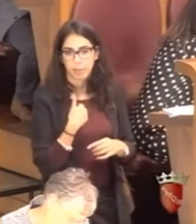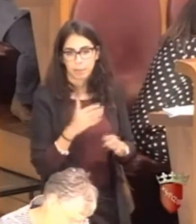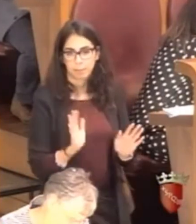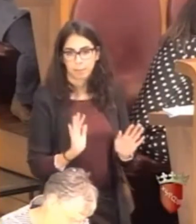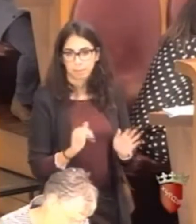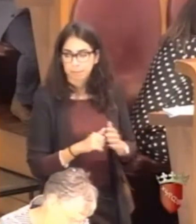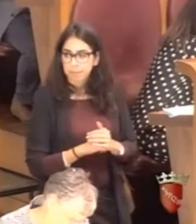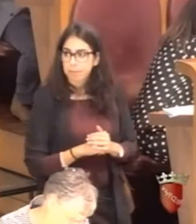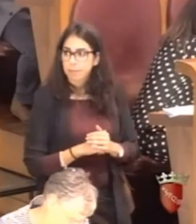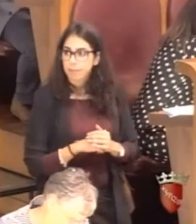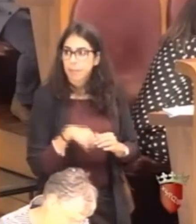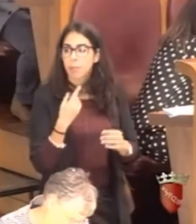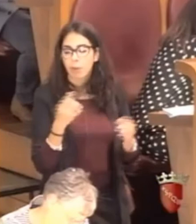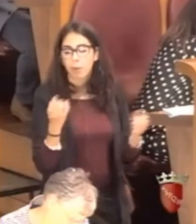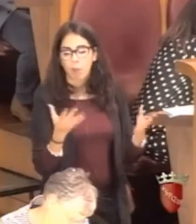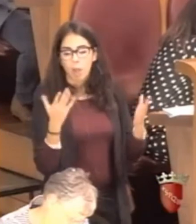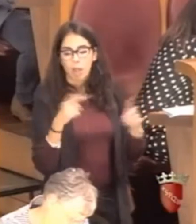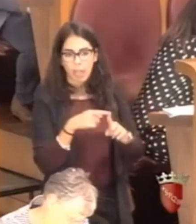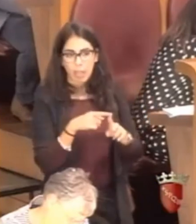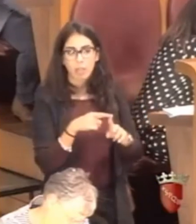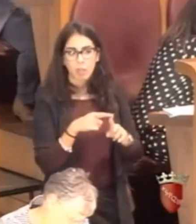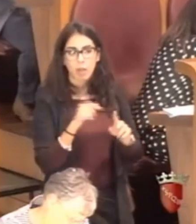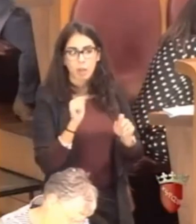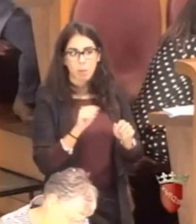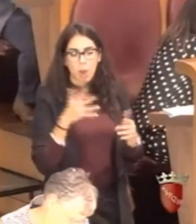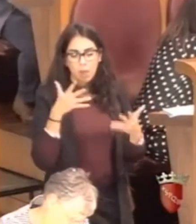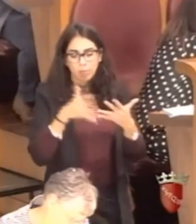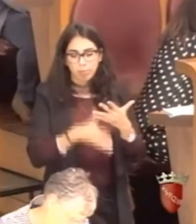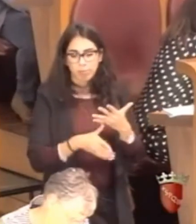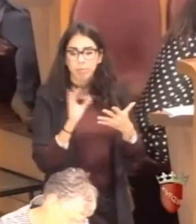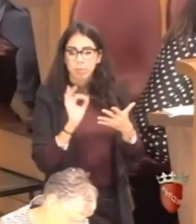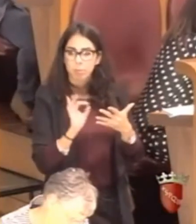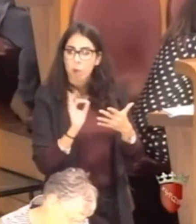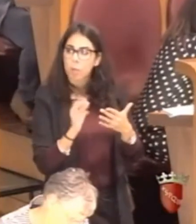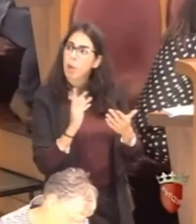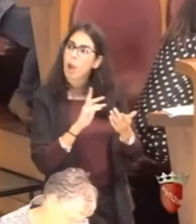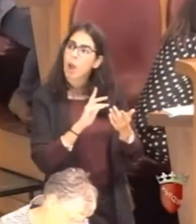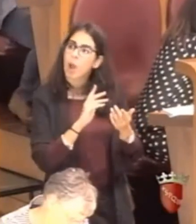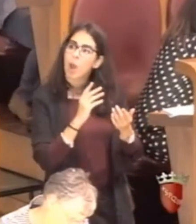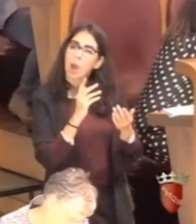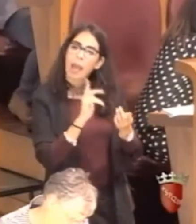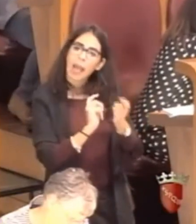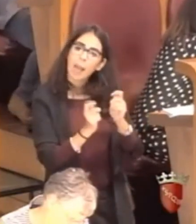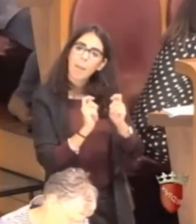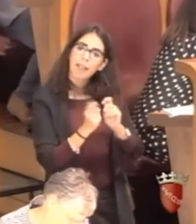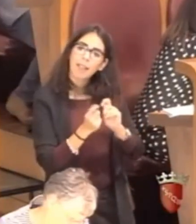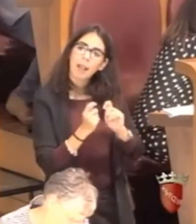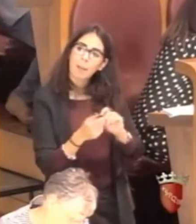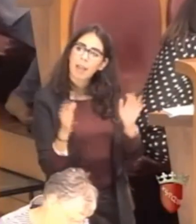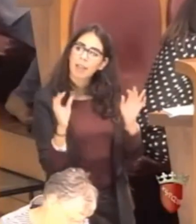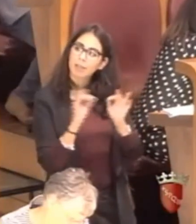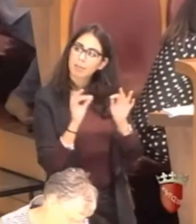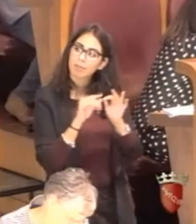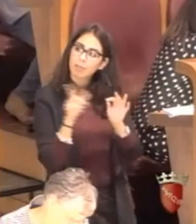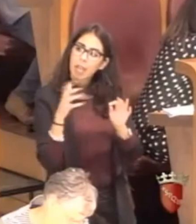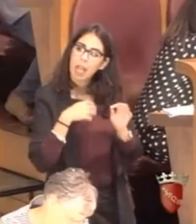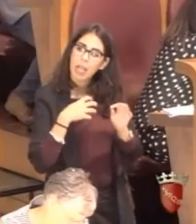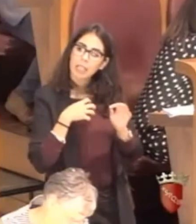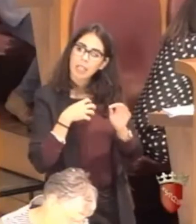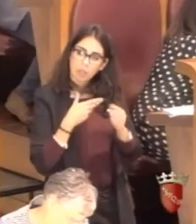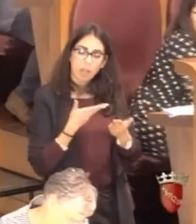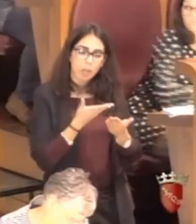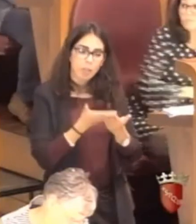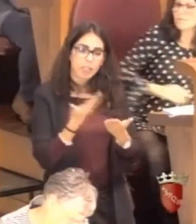con l'occasione ci sarà modo, insomma, di entrare nel merito degli emendamenti condivisi con l'assessorato, presentati dalla Commissione,